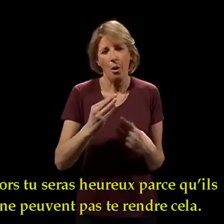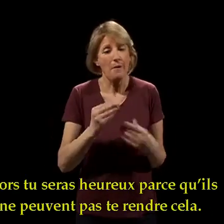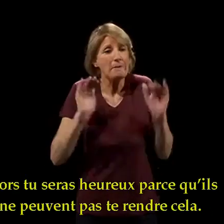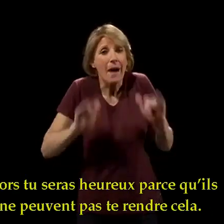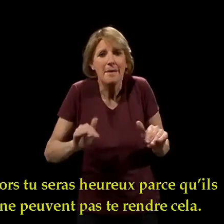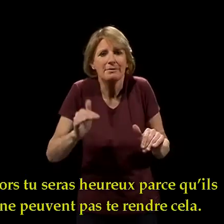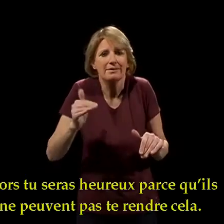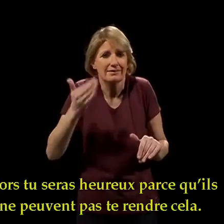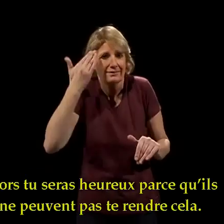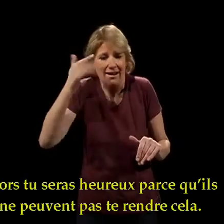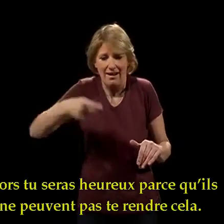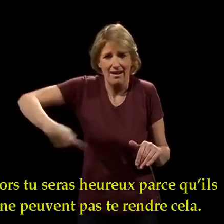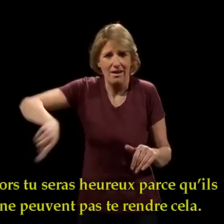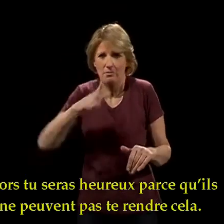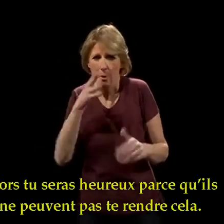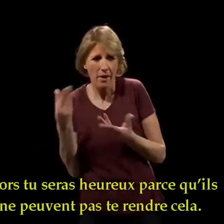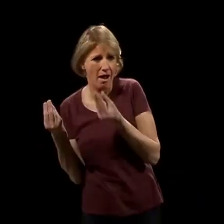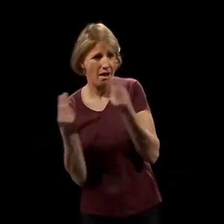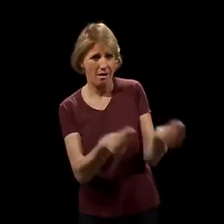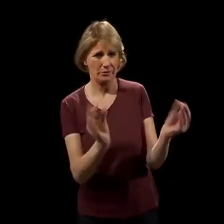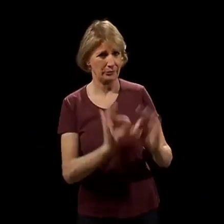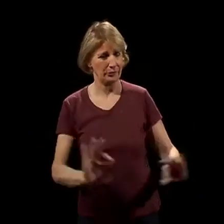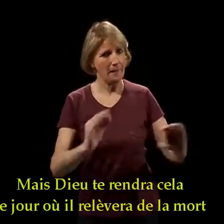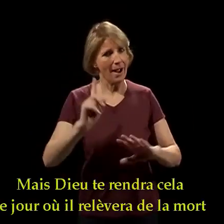Alors tu seras heureux parce qu'ils ne peuvent pas te rendre cela.